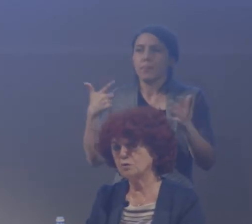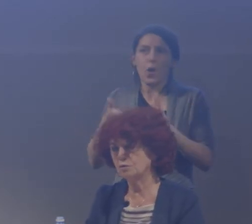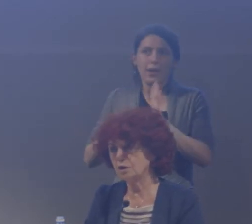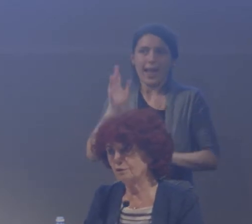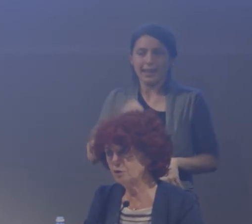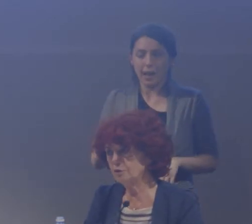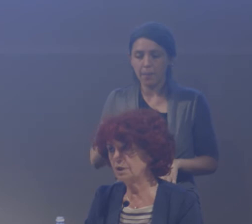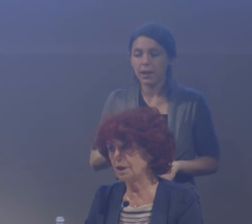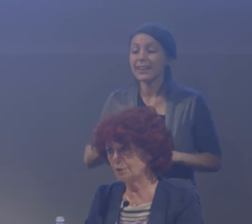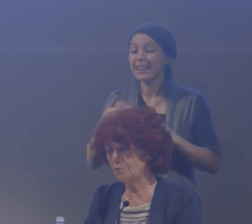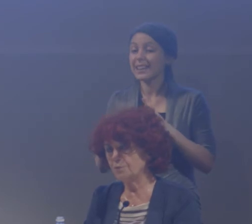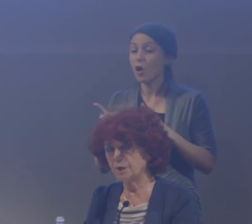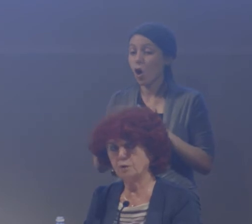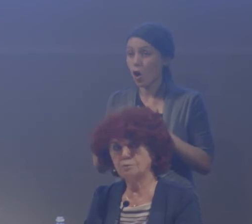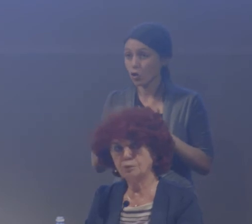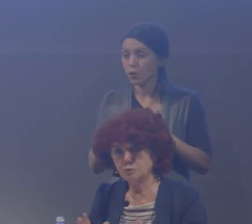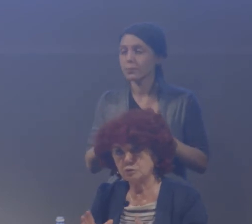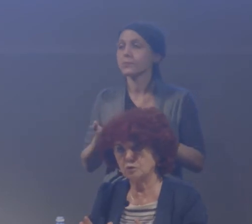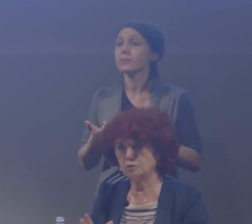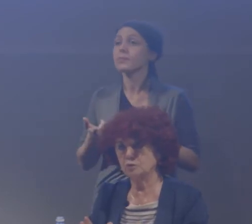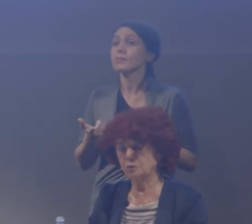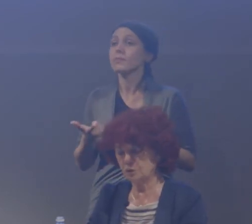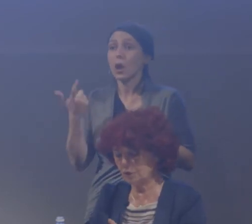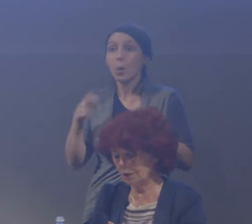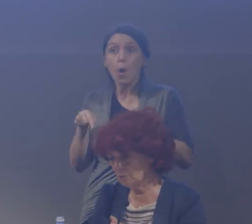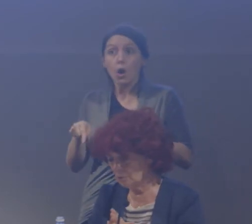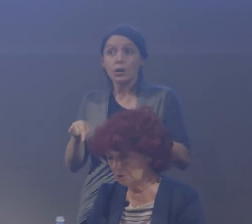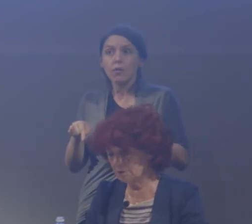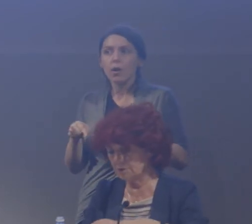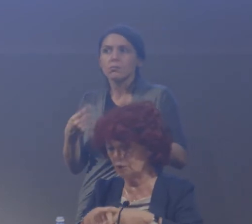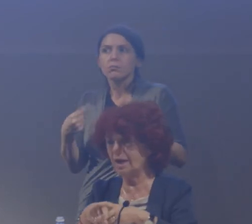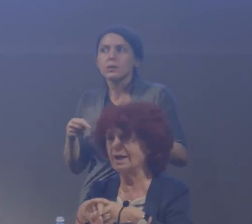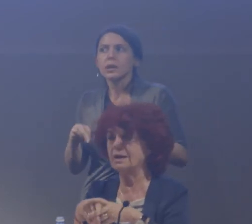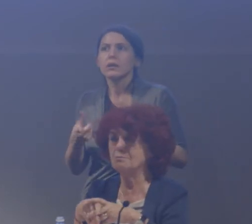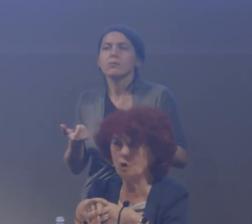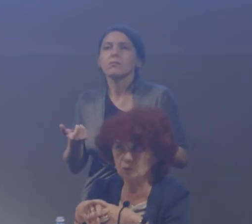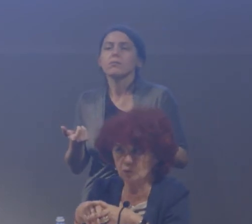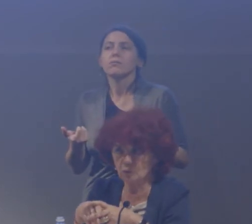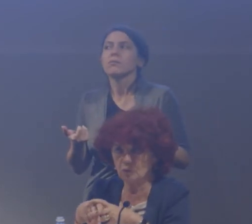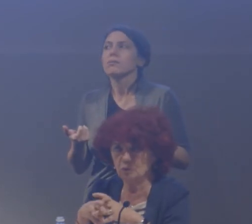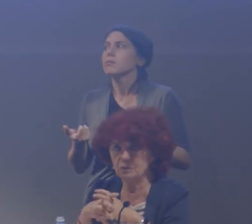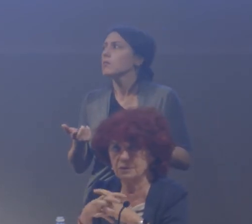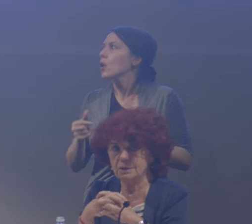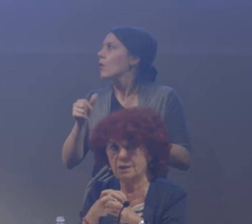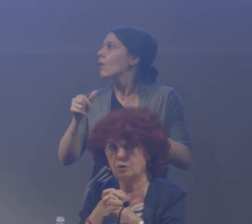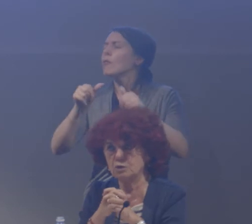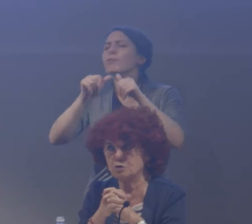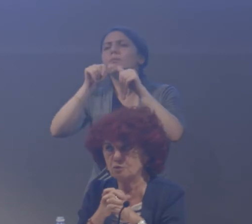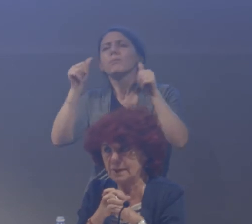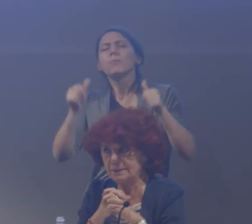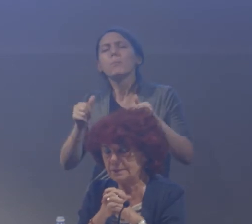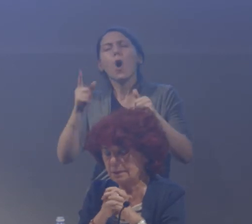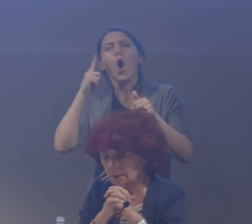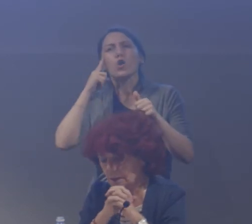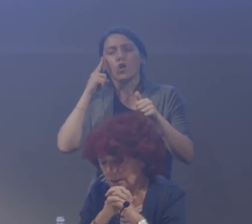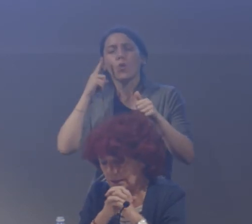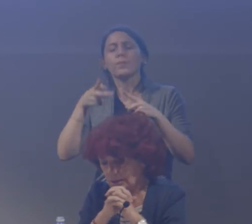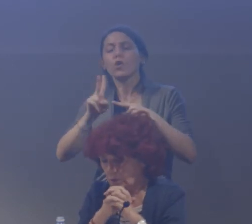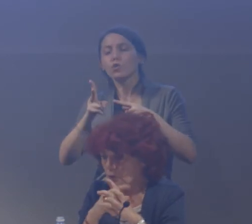cosa subito che voglio dire, che è proprio perché è un punto su cui io tengo moltissimo, anche al modo con cui si danno gli